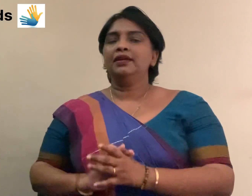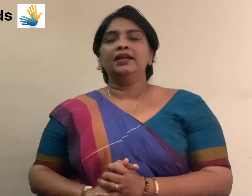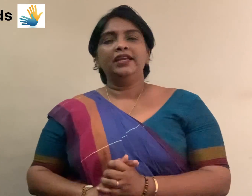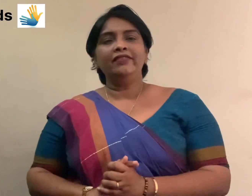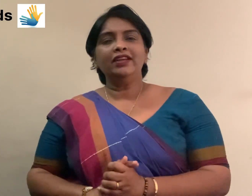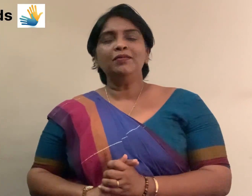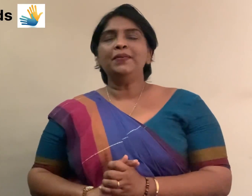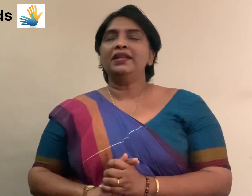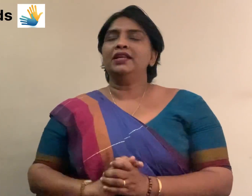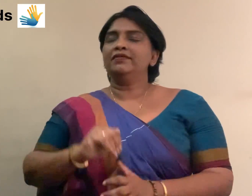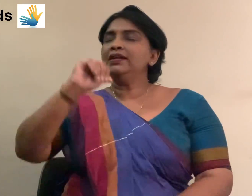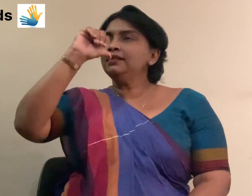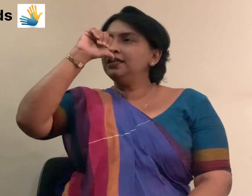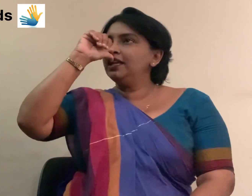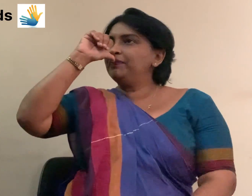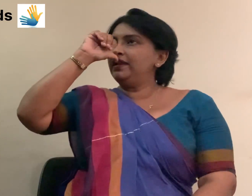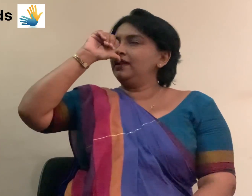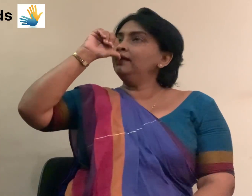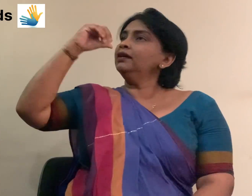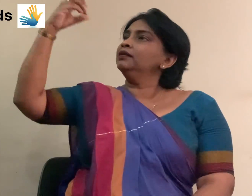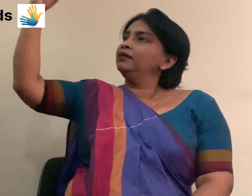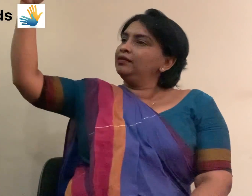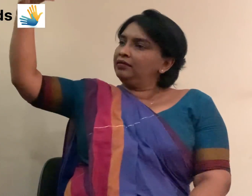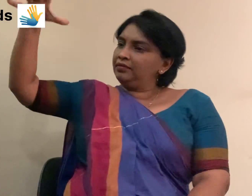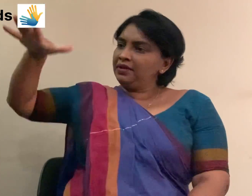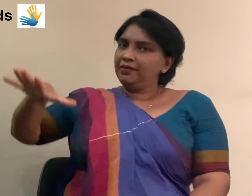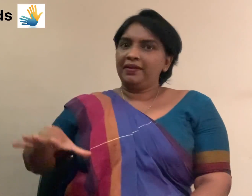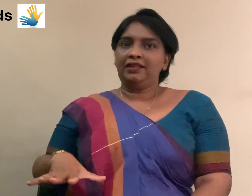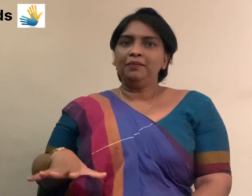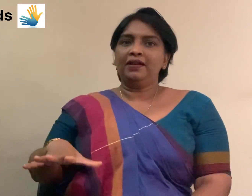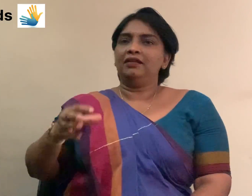ඒ වගේම පෙන්නනවා දිය පෙන්නලා මේ පැත්තට පෙන්නනවා.